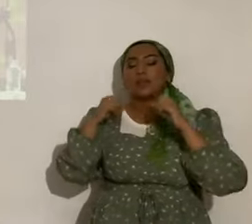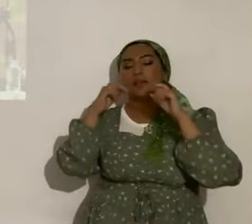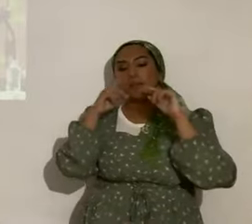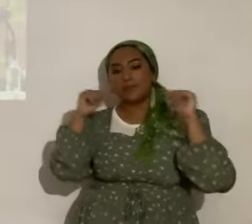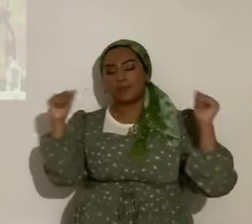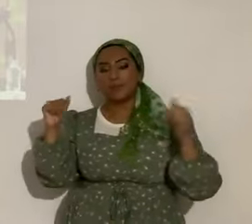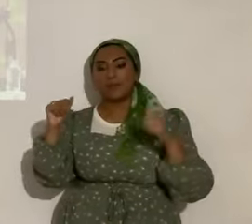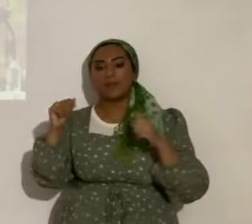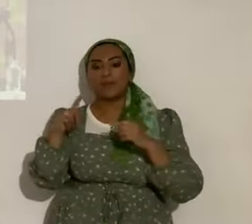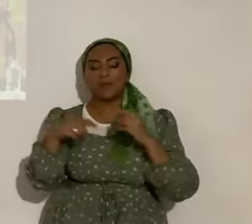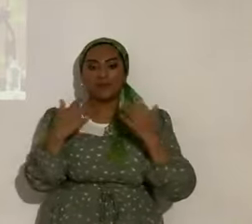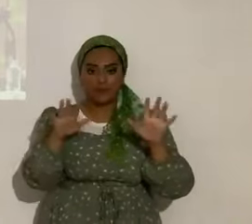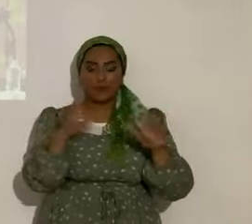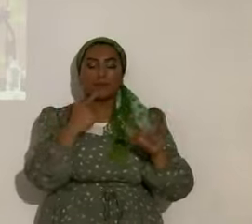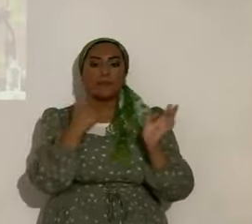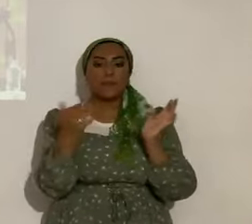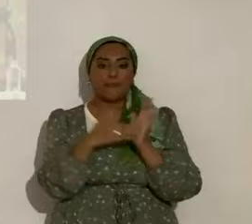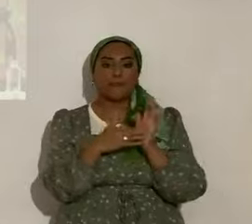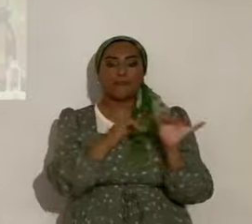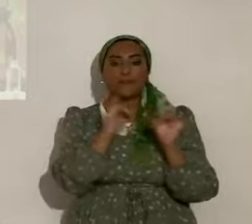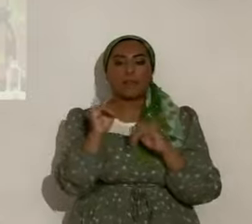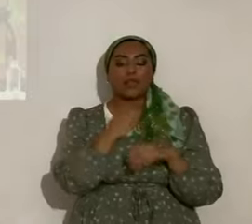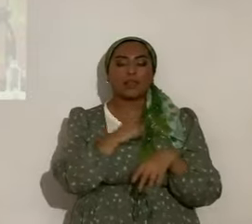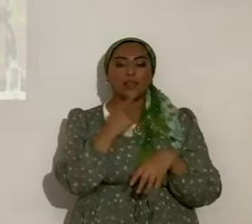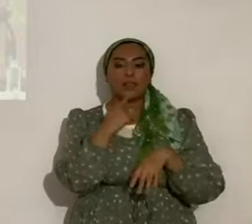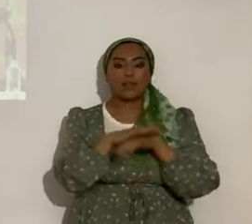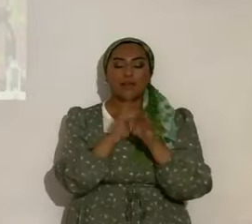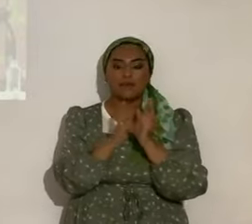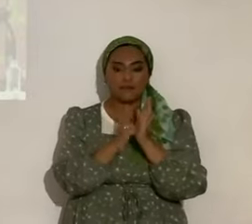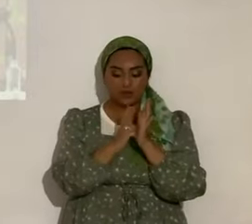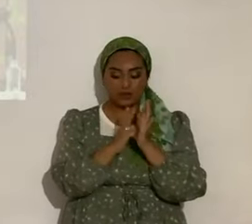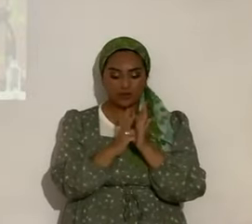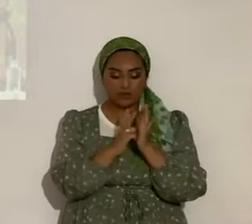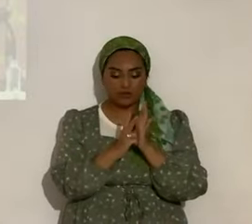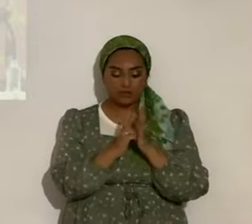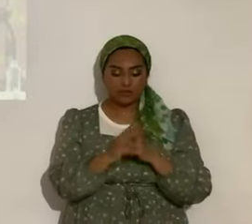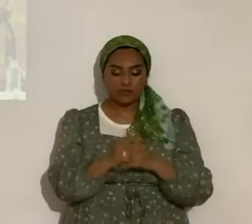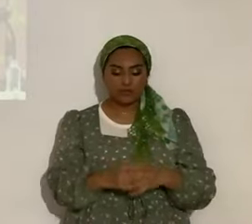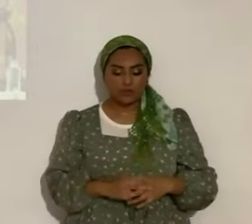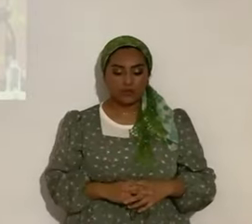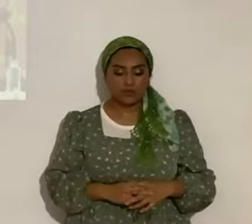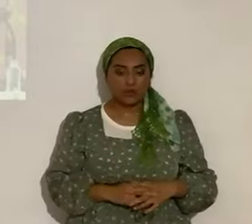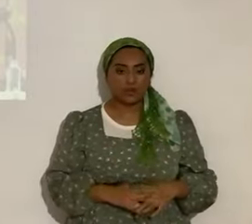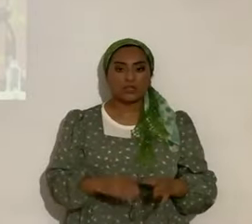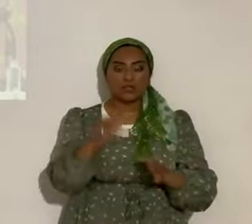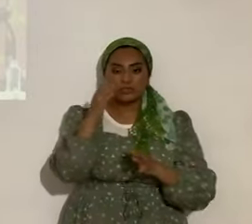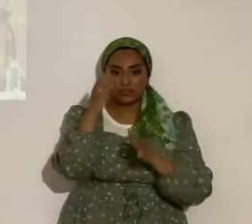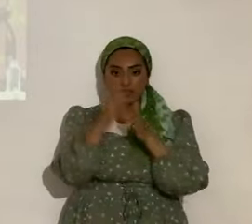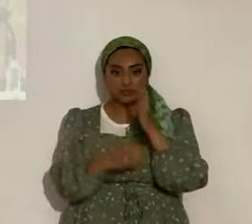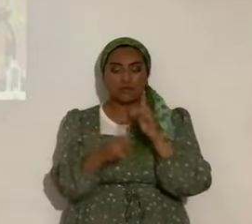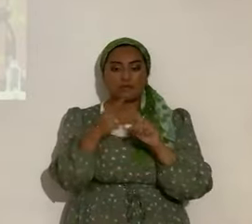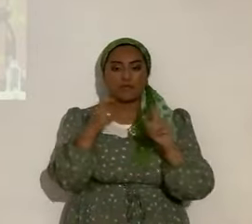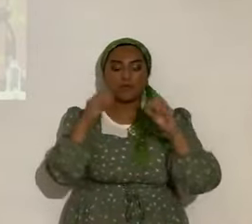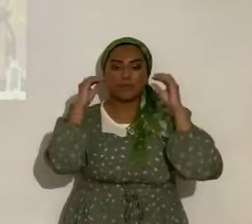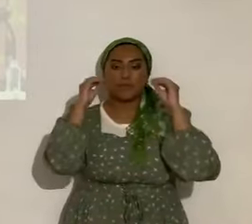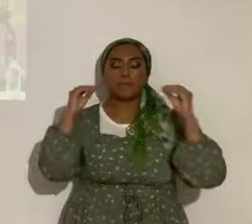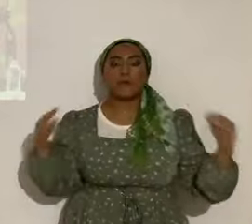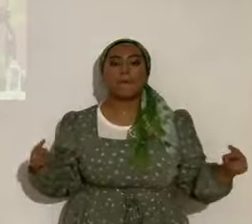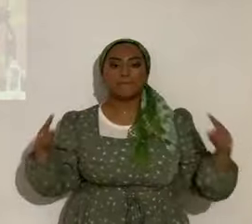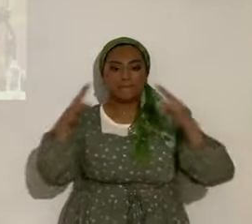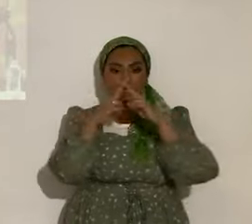etcétera. Ya lo vuelvo a repetir, como lo dije en el video, es un capítulo del Sermón del Monte,